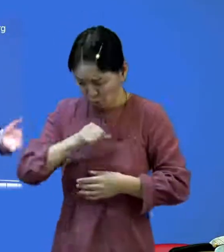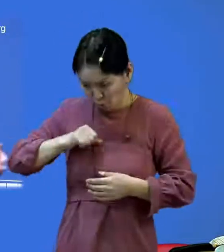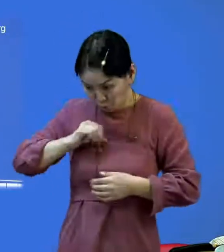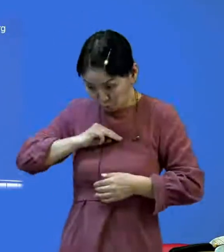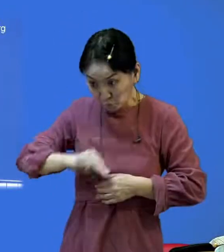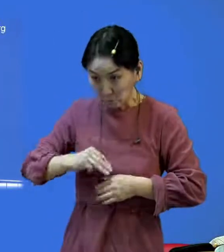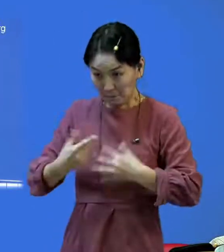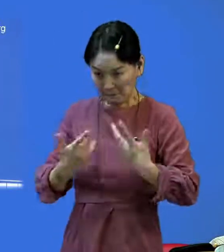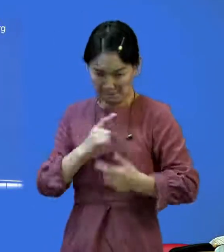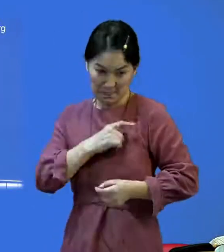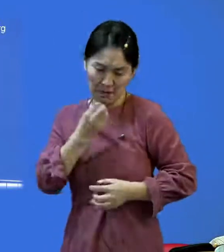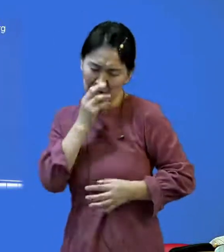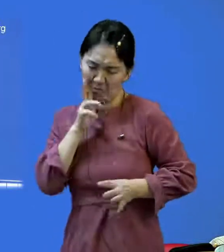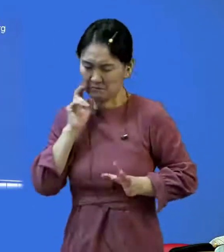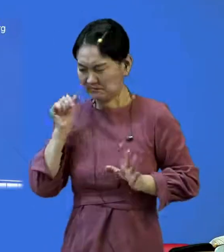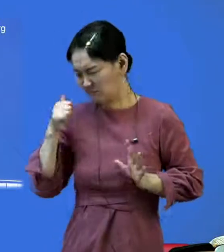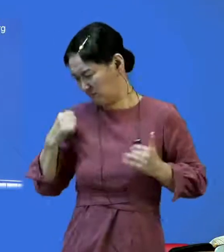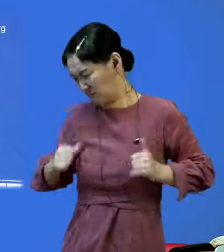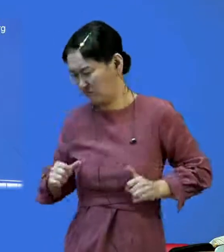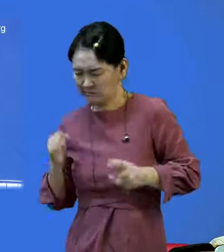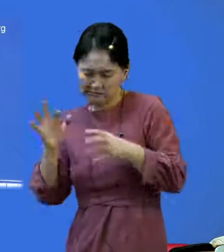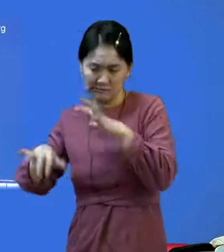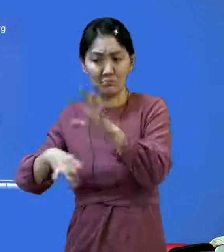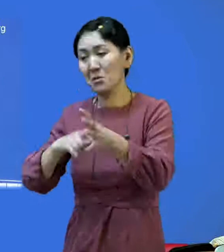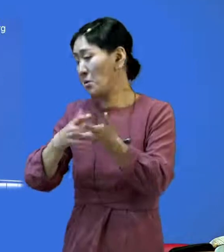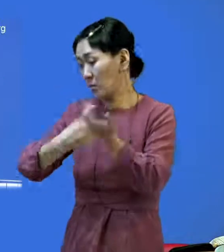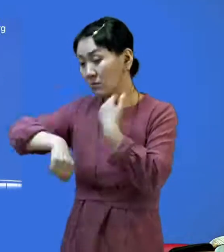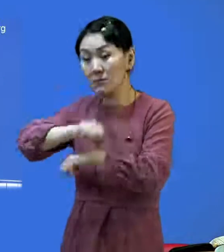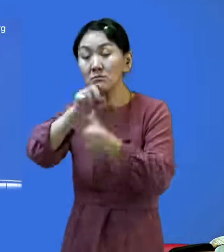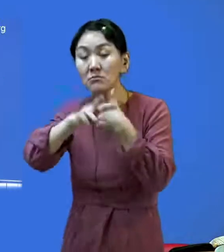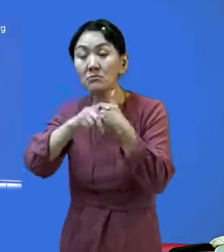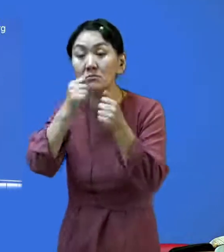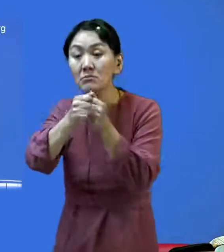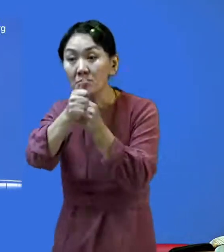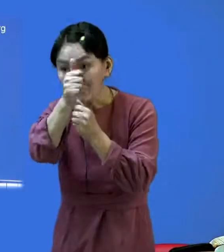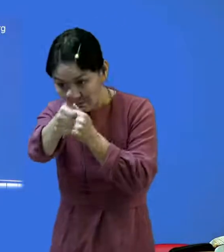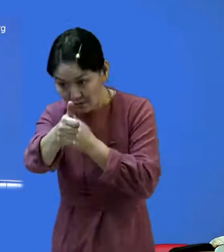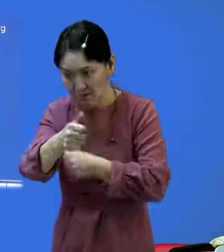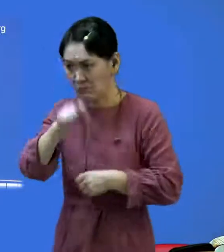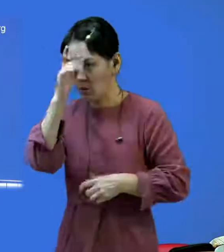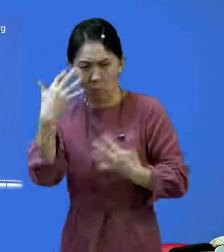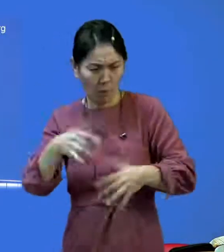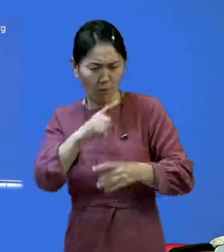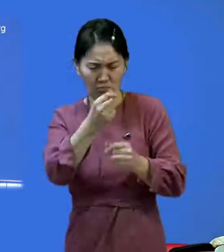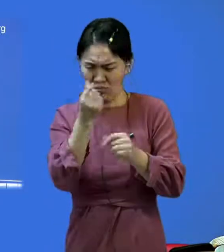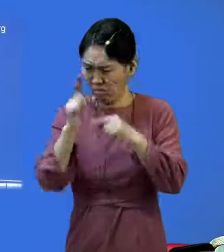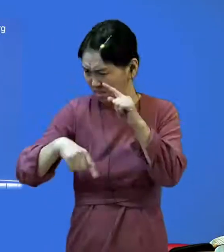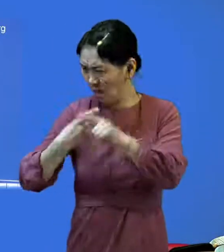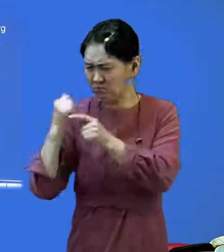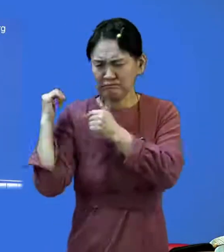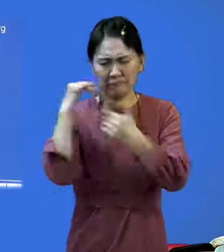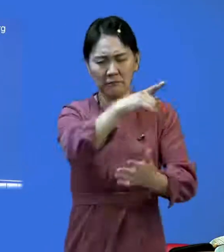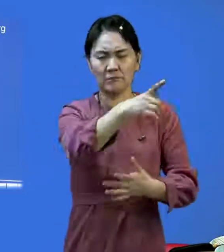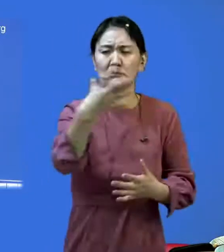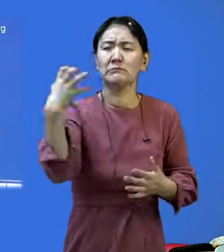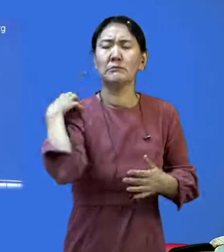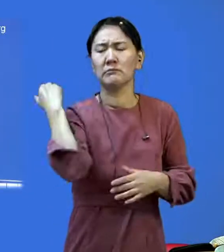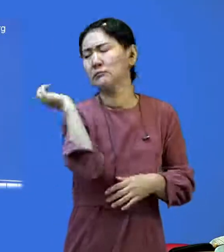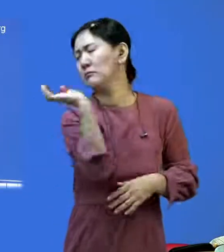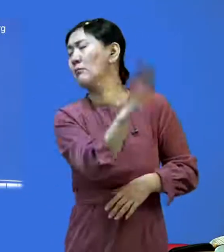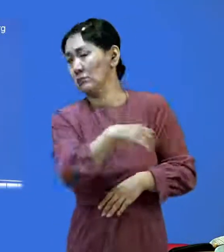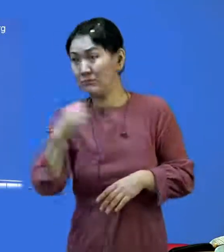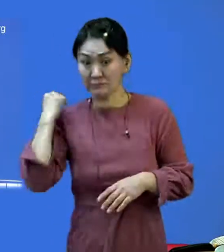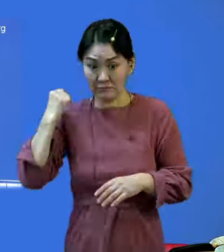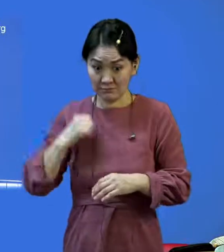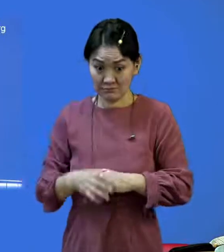харин ихийг хэрэглэн. Ингээд мөнгө яаж хэрэглэхээ мэдээд авах юм бол бурхан тэр гүнд мөнгийг даатах чинь. Тэ мэ